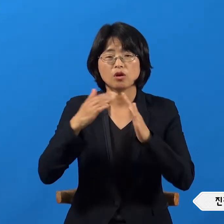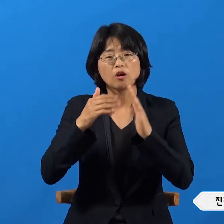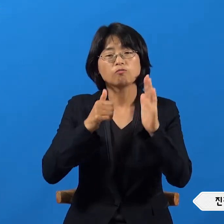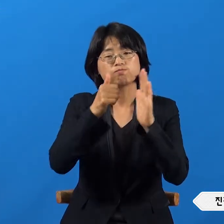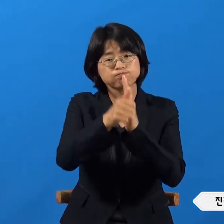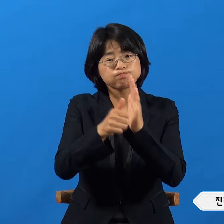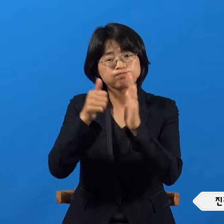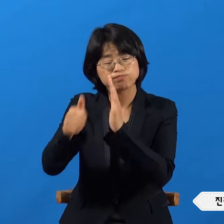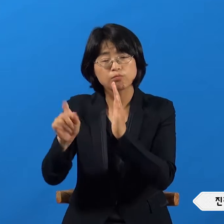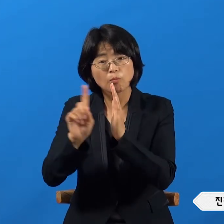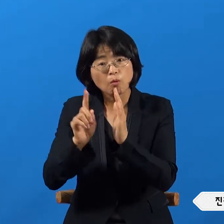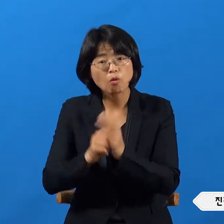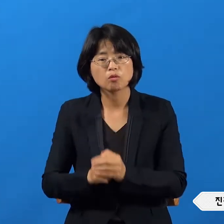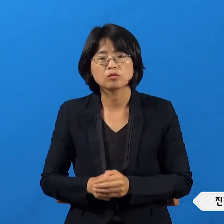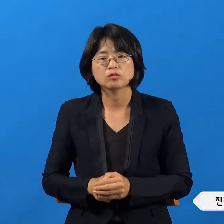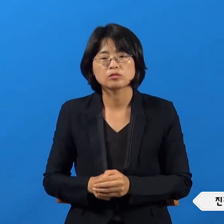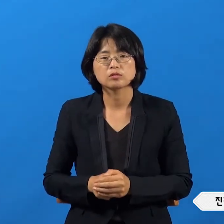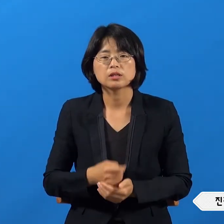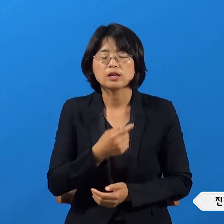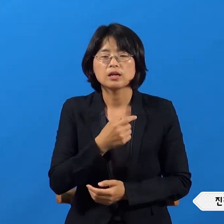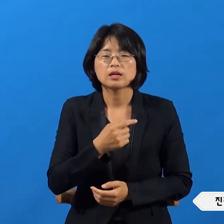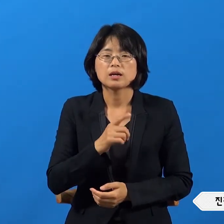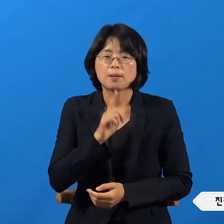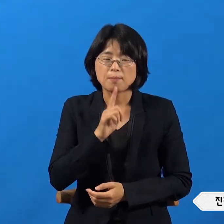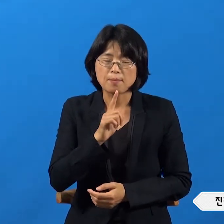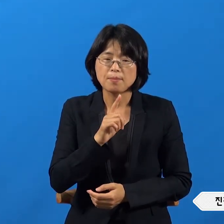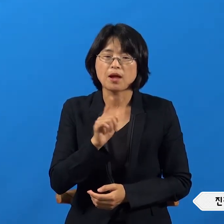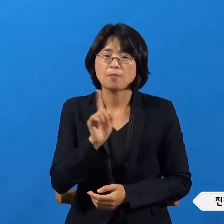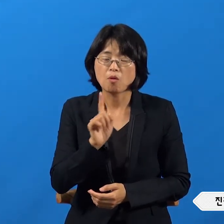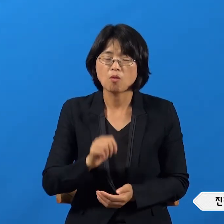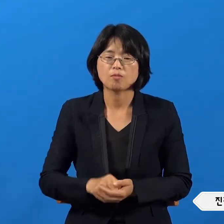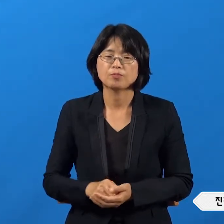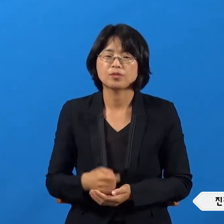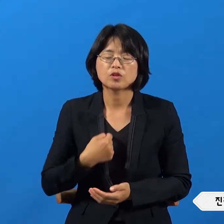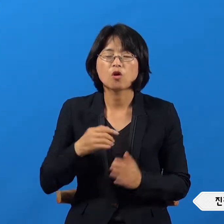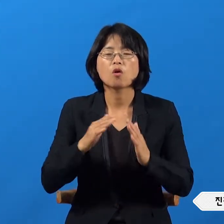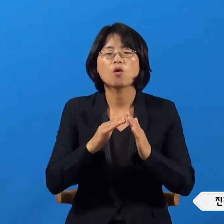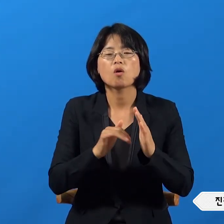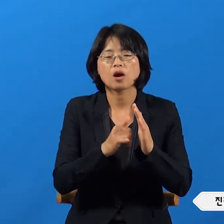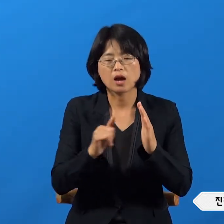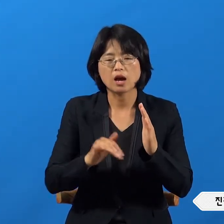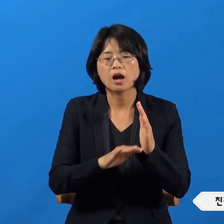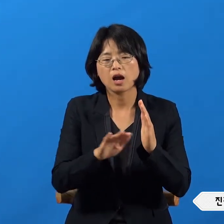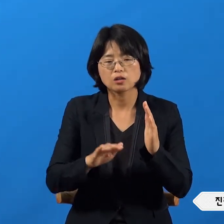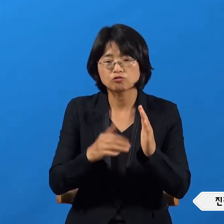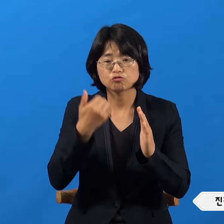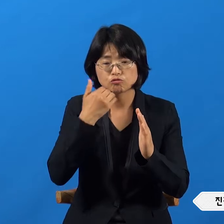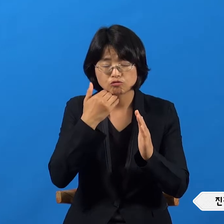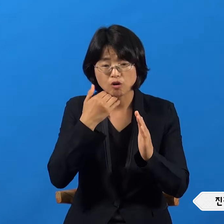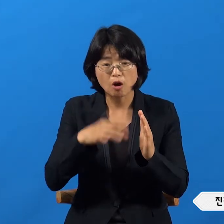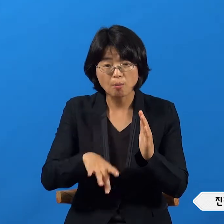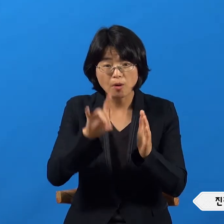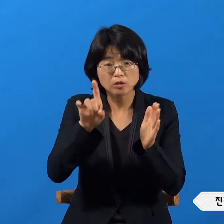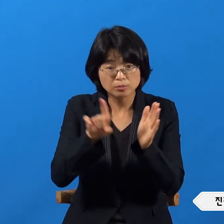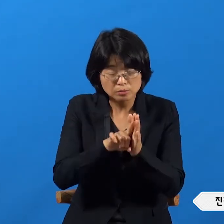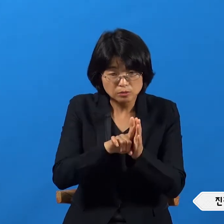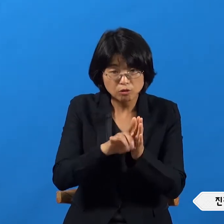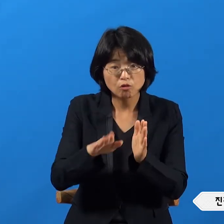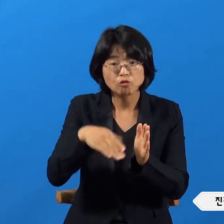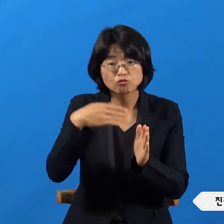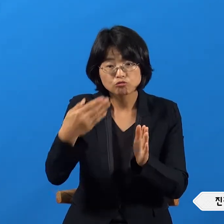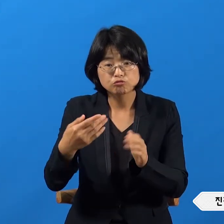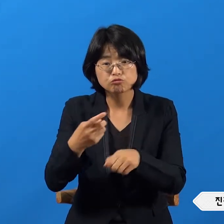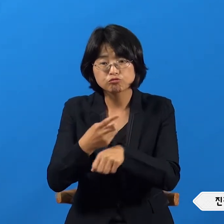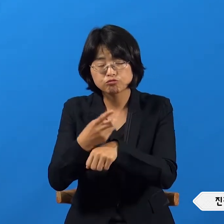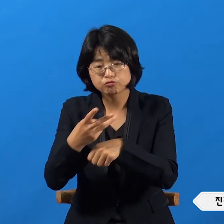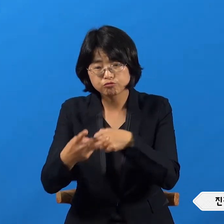이런 겁니다. 저희 가정에 누가 먼저 믿기 시작했는데 몇 년 동안 가정을 위해서 기도했는데 한